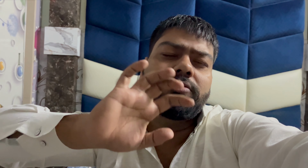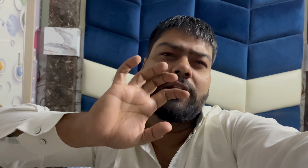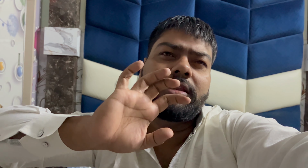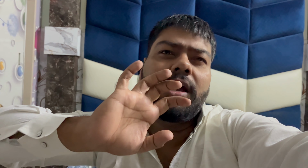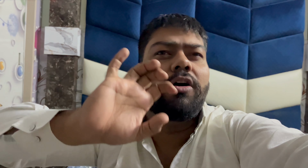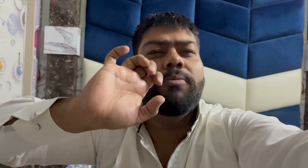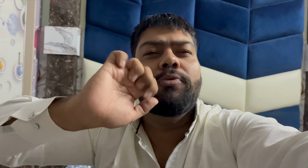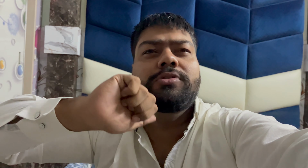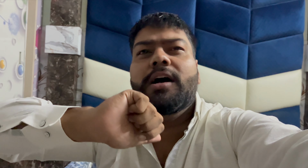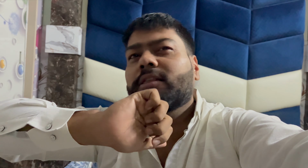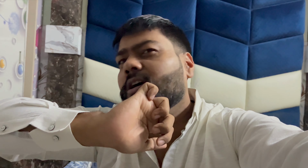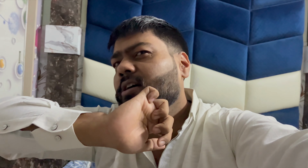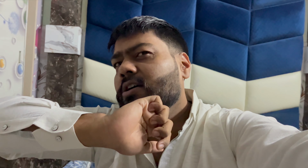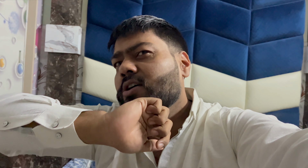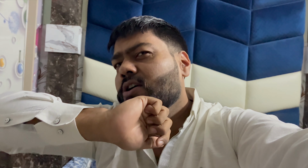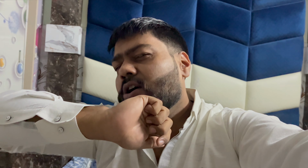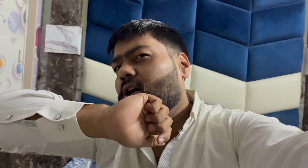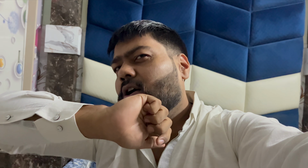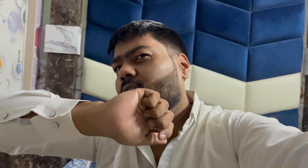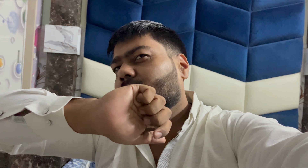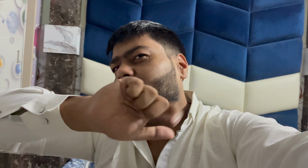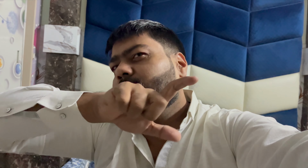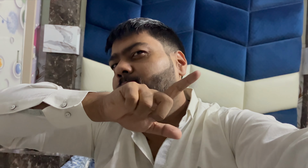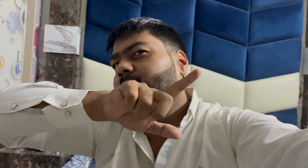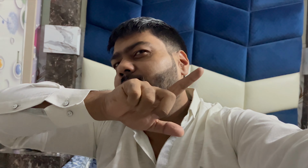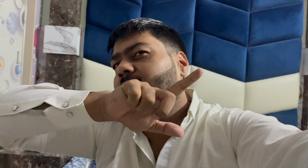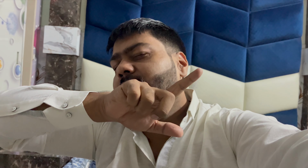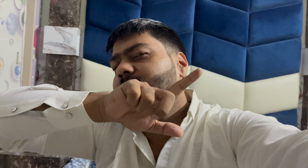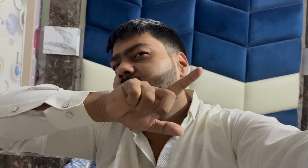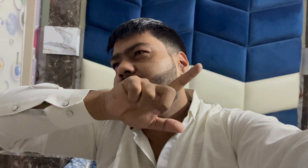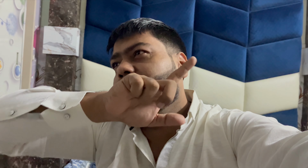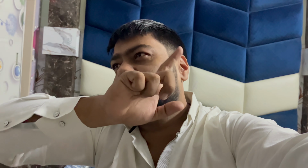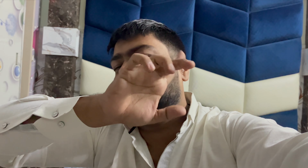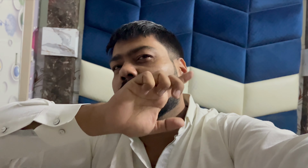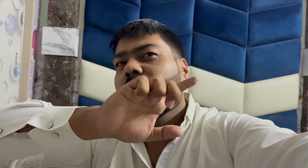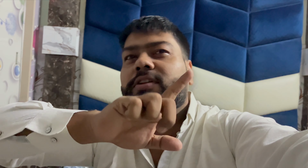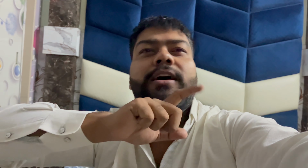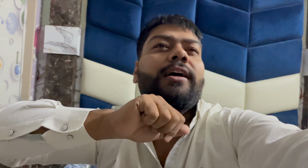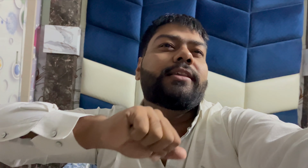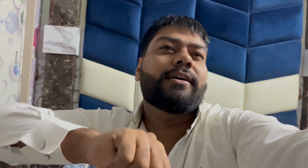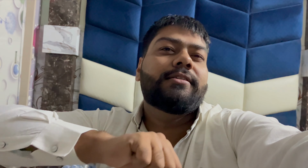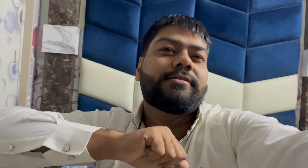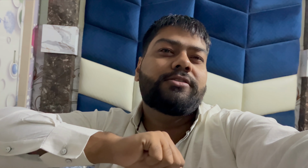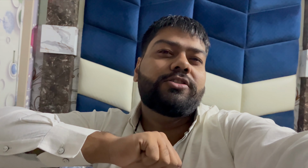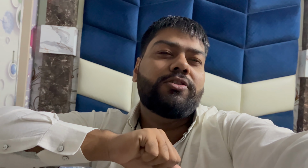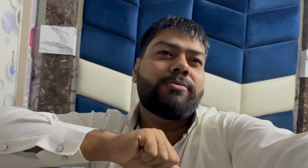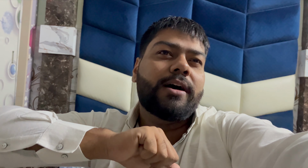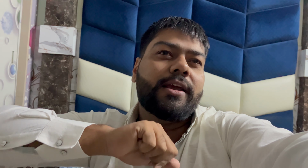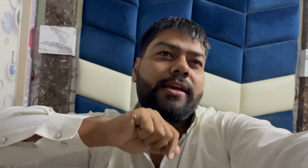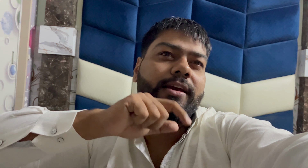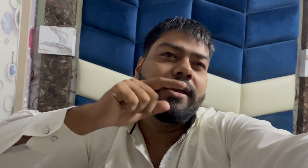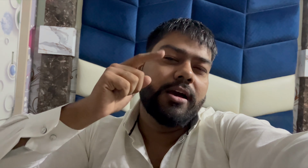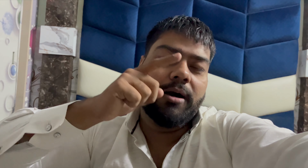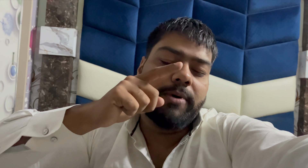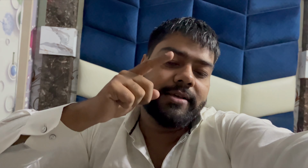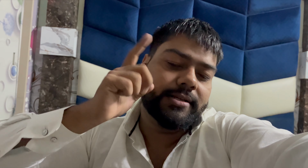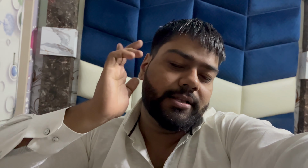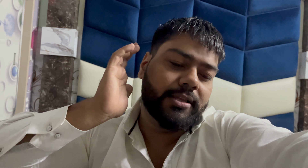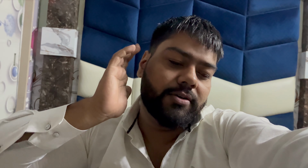चलते हैं और पहुँच के आते हैं और फिर मिलते हैं गाइस। चलो फिर दिखाते हैं, चलो भाई बाइक से चलते हैं और